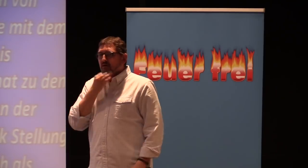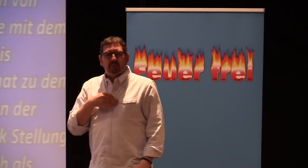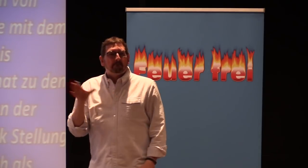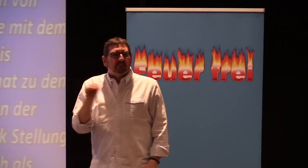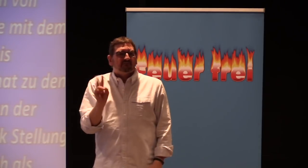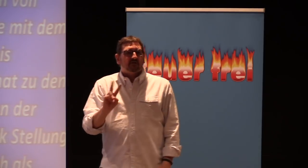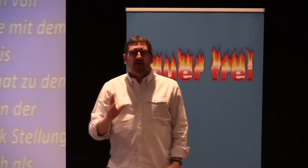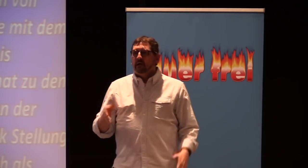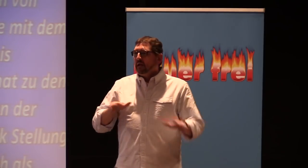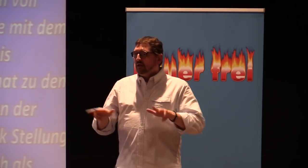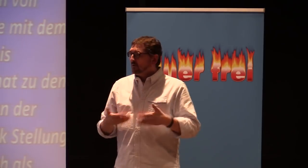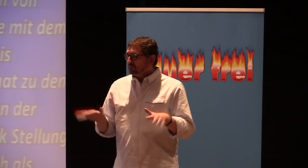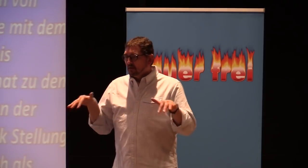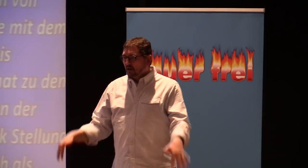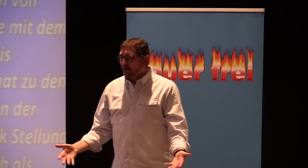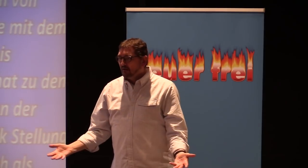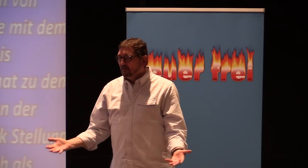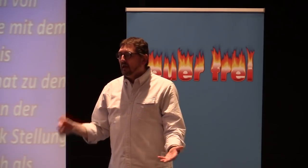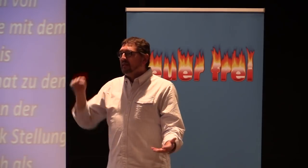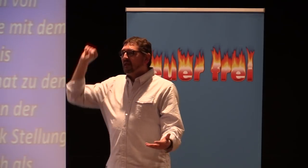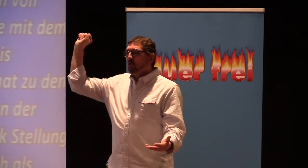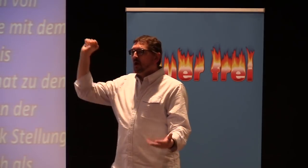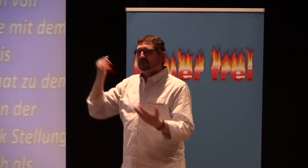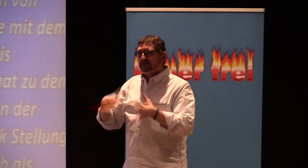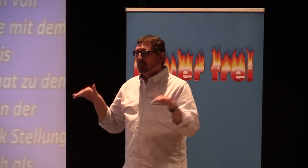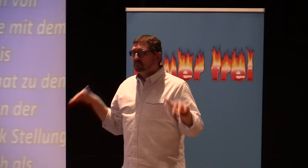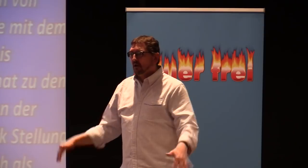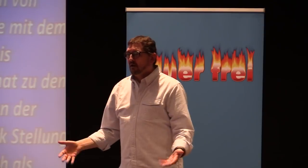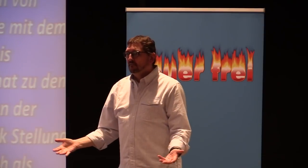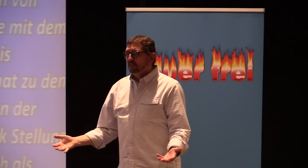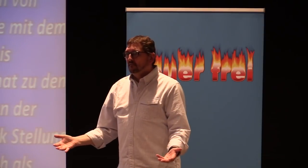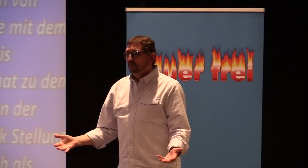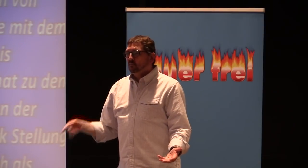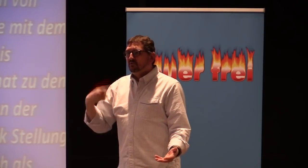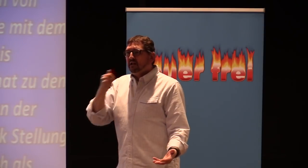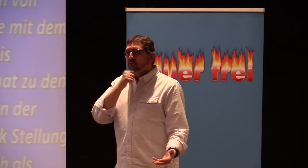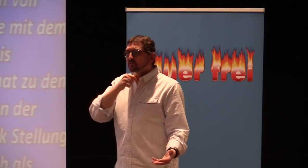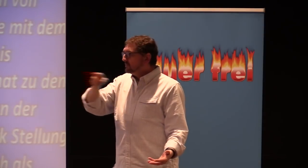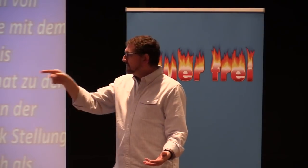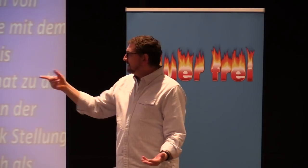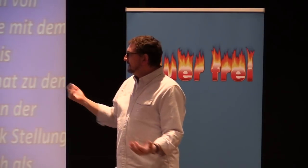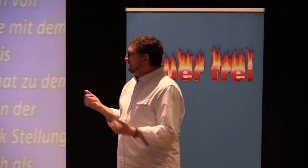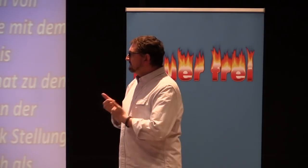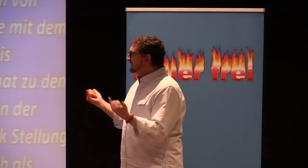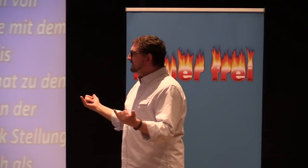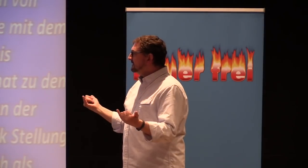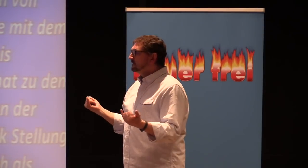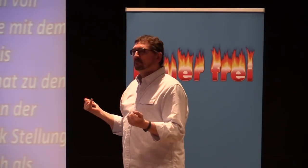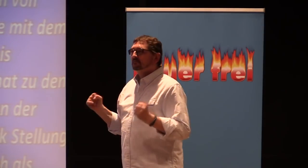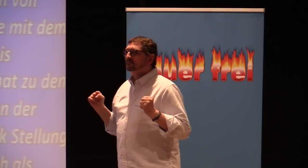Frage ist halt einfach, wer macht das? Mit wem macht man das, wenn es die Vereine und Verbände nicht mehr gibt, wenn es die Regierung in der Form nicht mehr gibt? Wie will